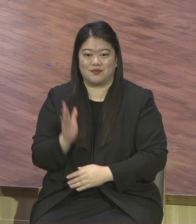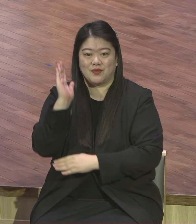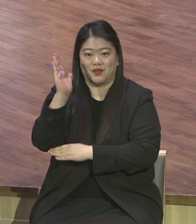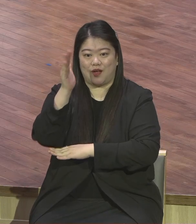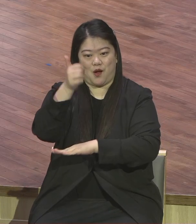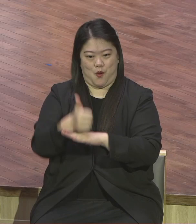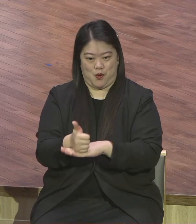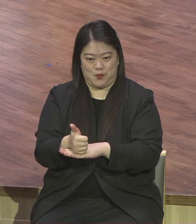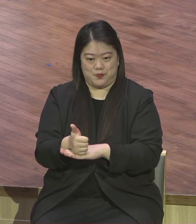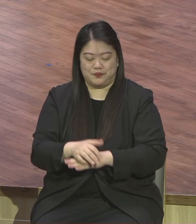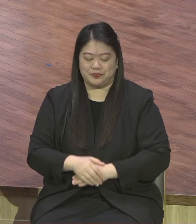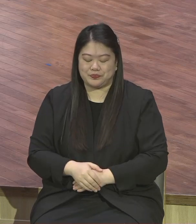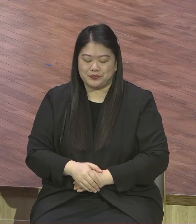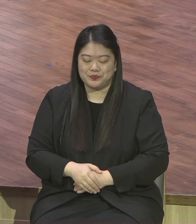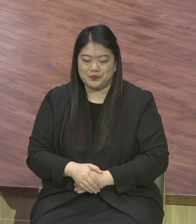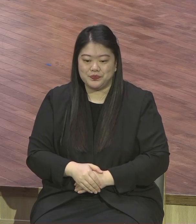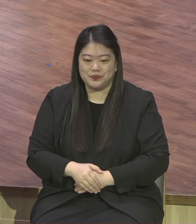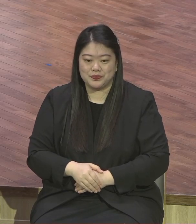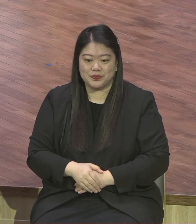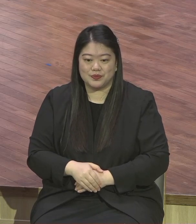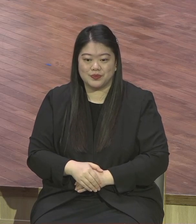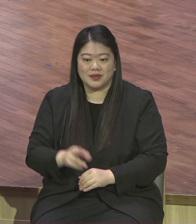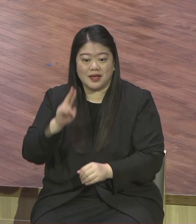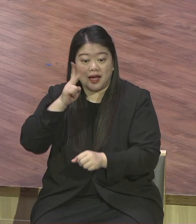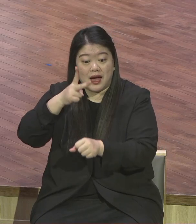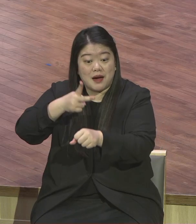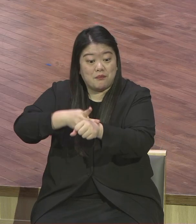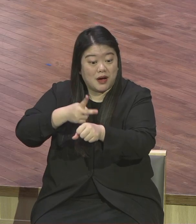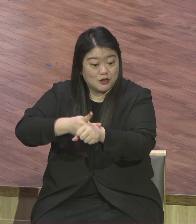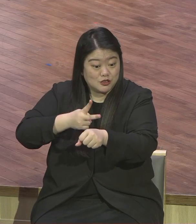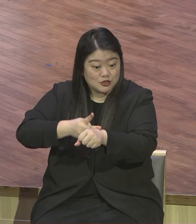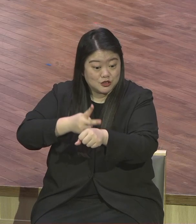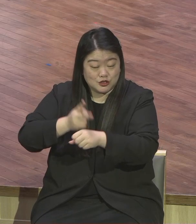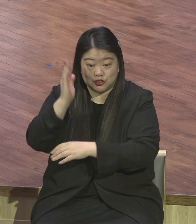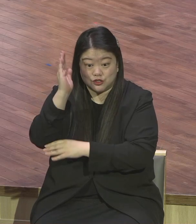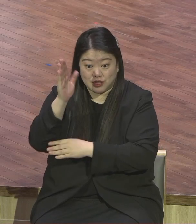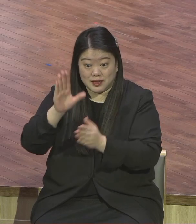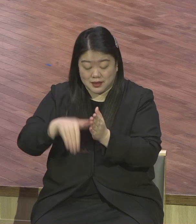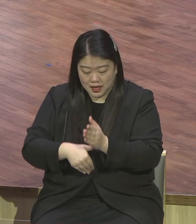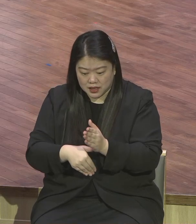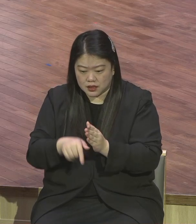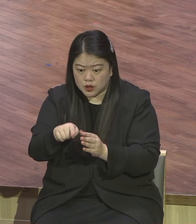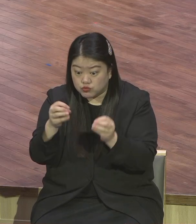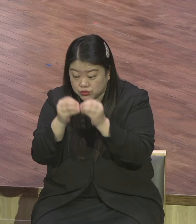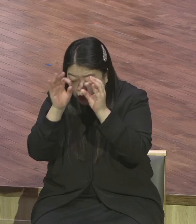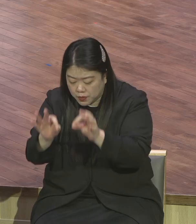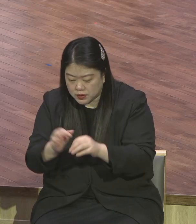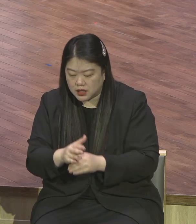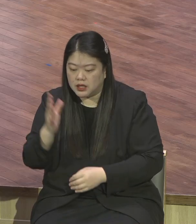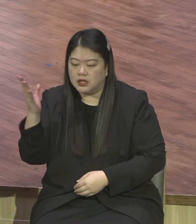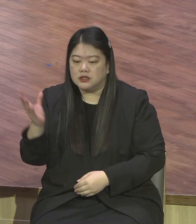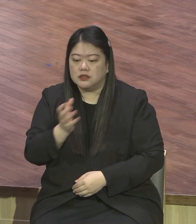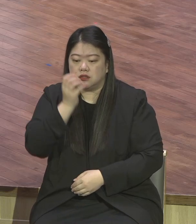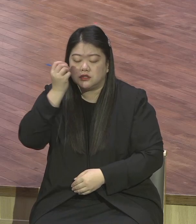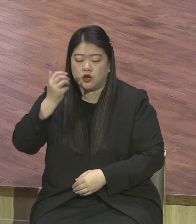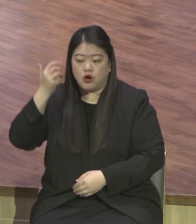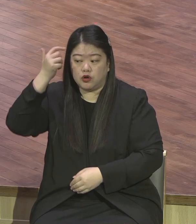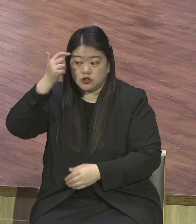사도 바울은 오늘 본문의 이 첫 구절에서 성령을 따라 행하라고 선포하고